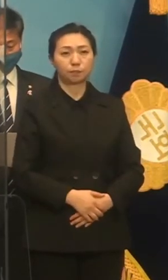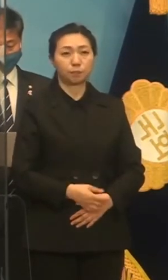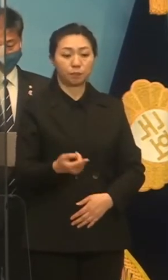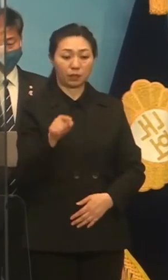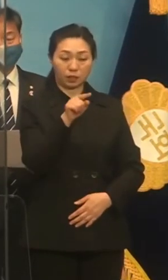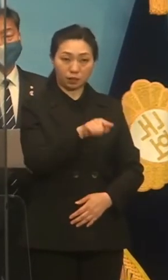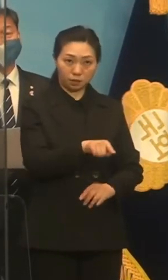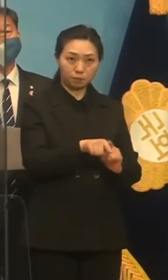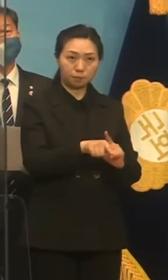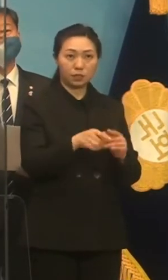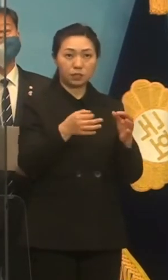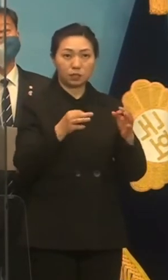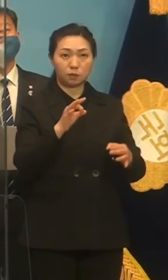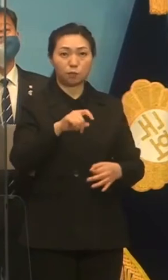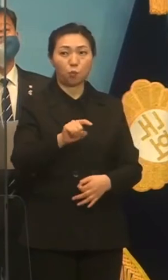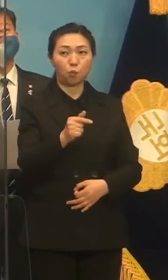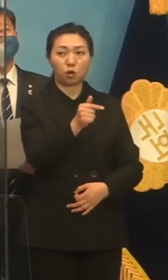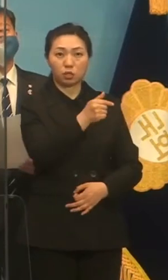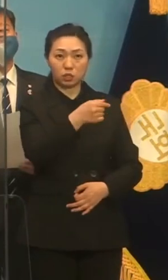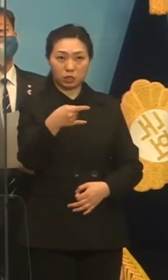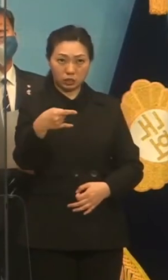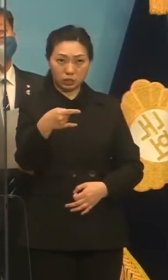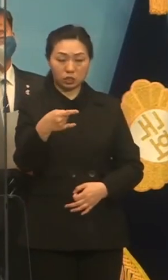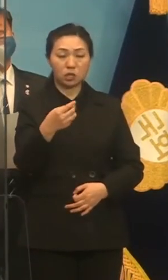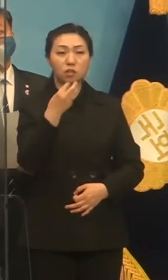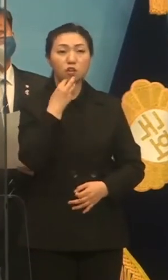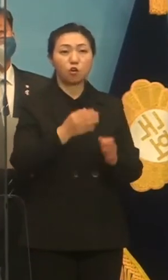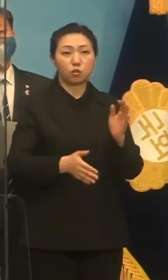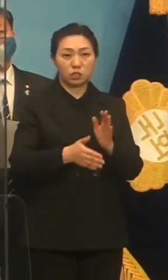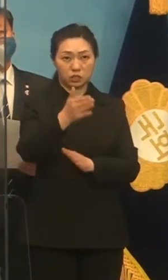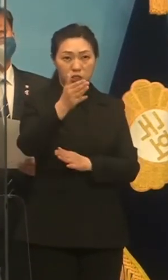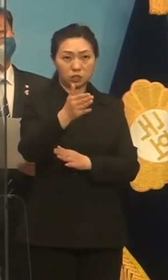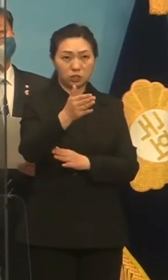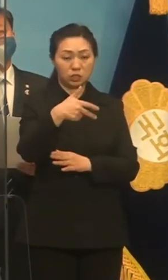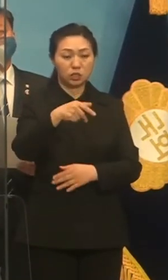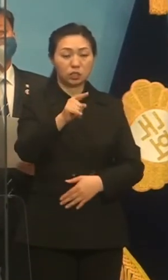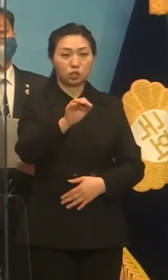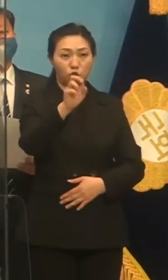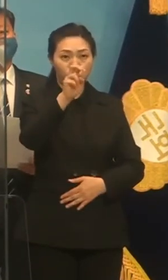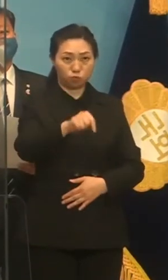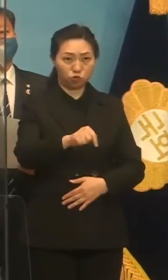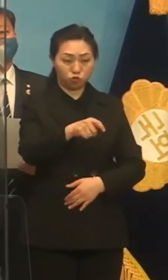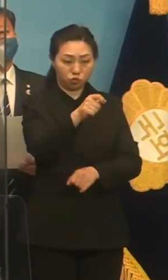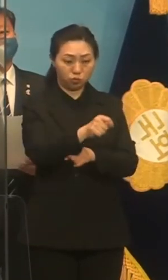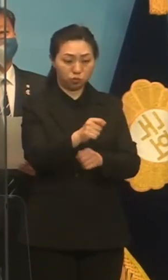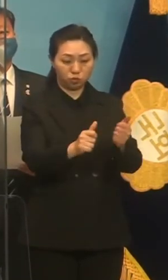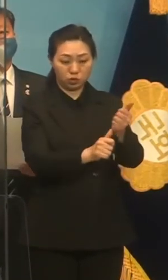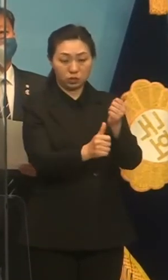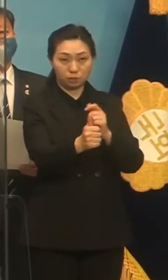에 이번이 커터 c 정호 시장 동안 걔를